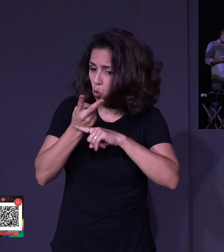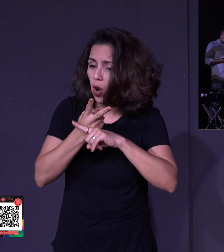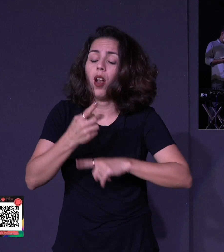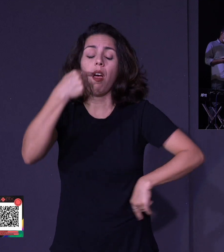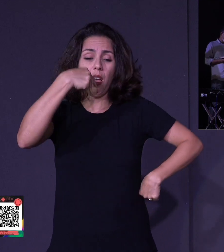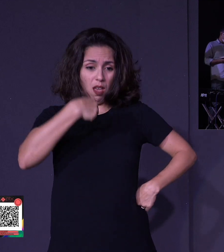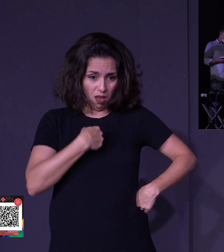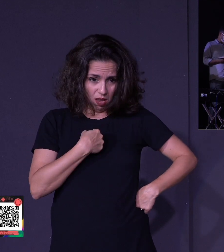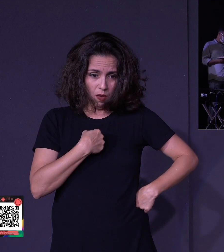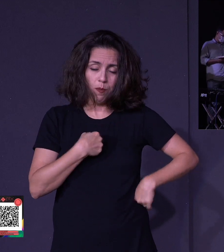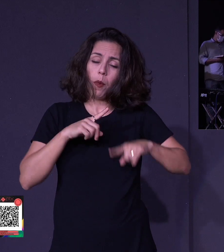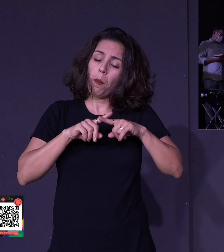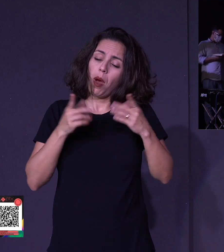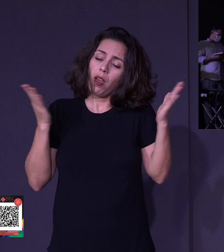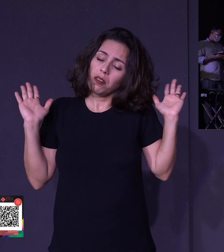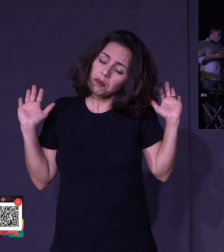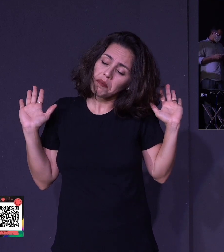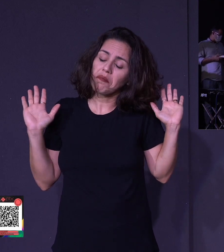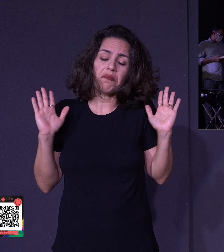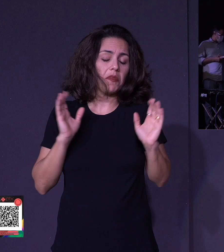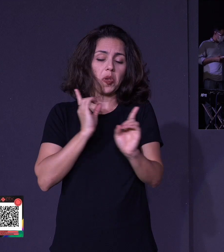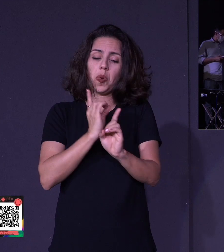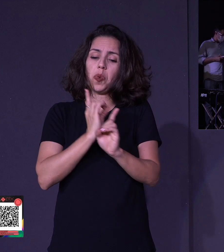o conhecimento. E recusaram o que, igreja?